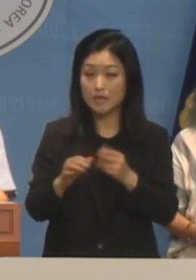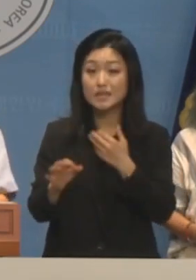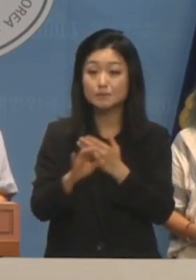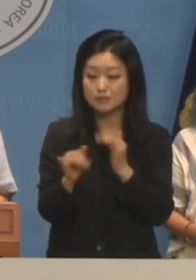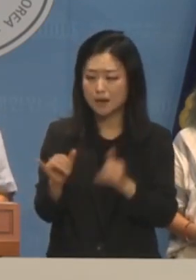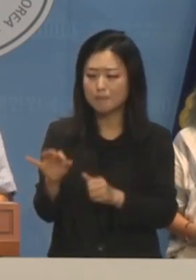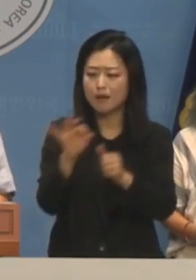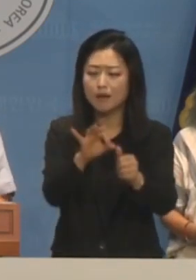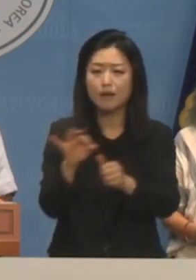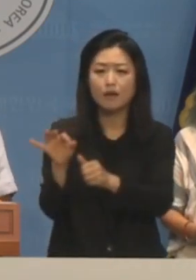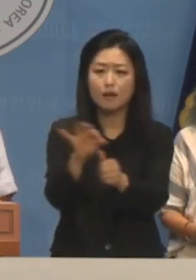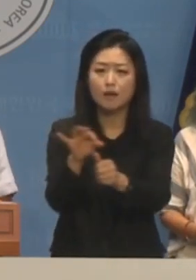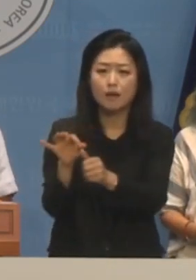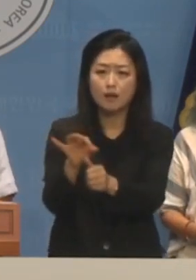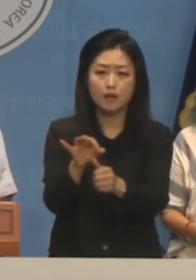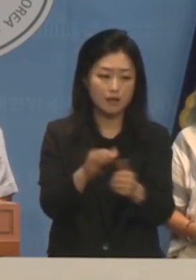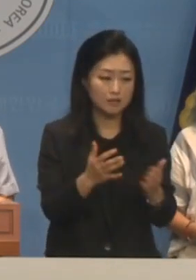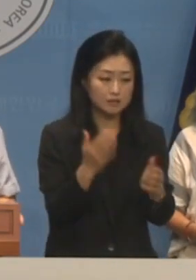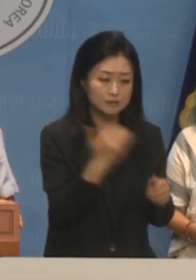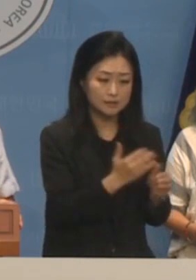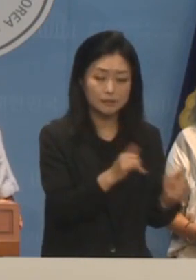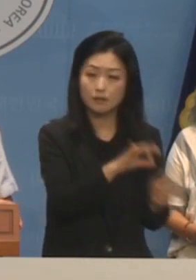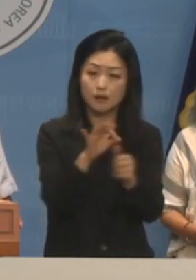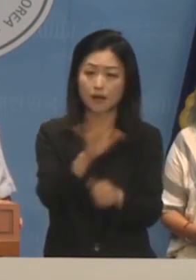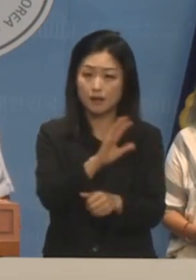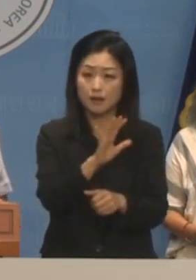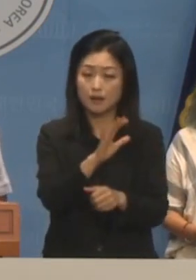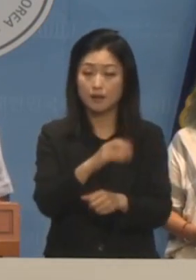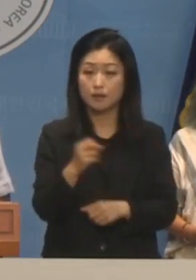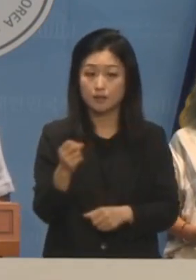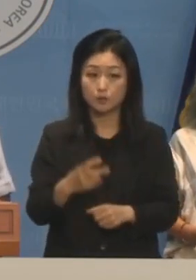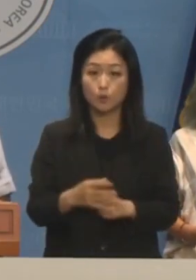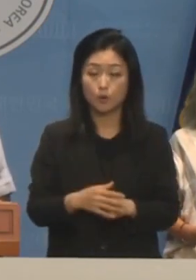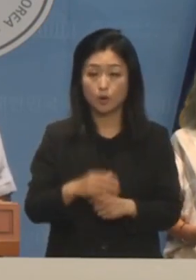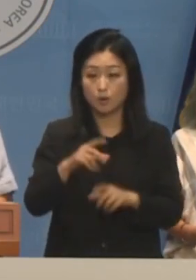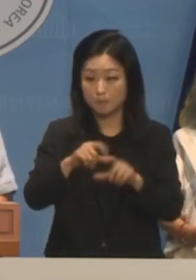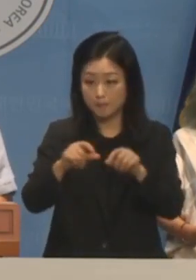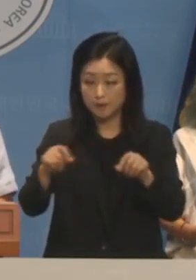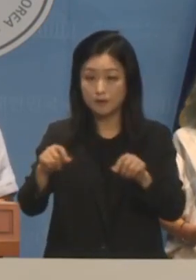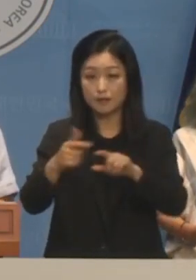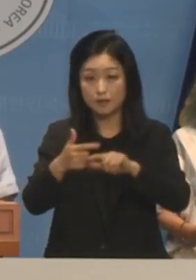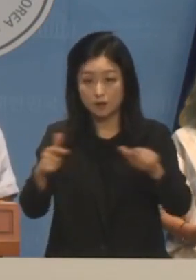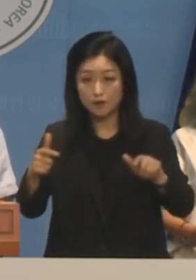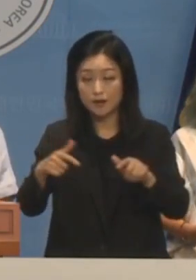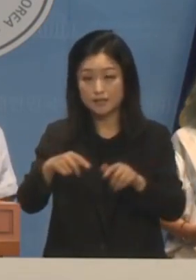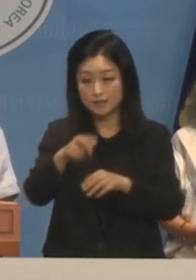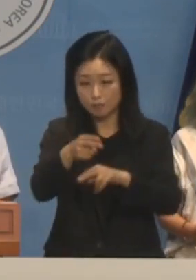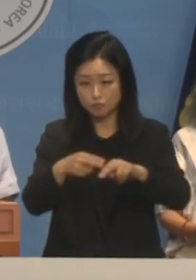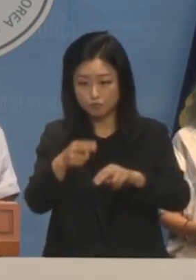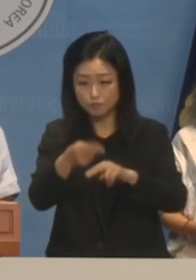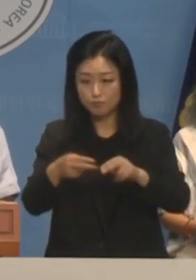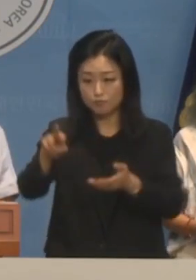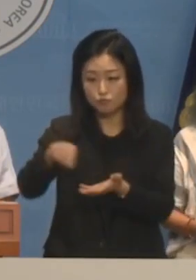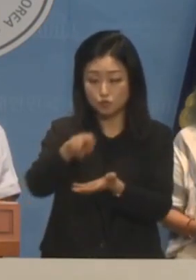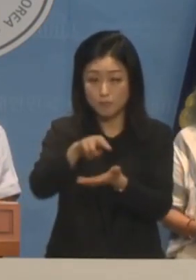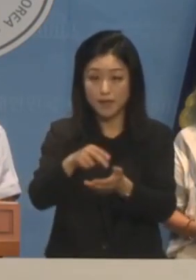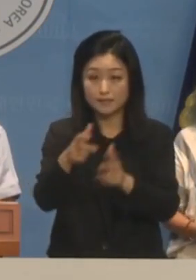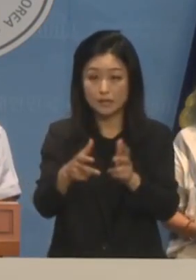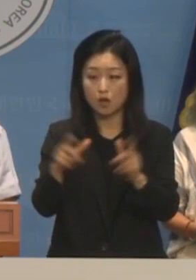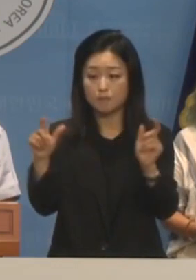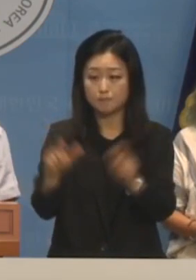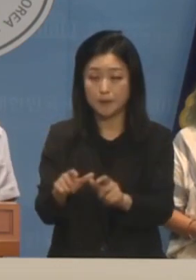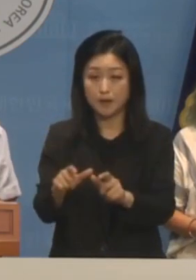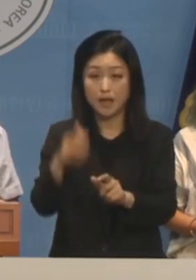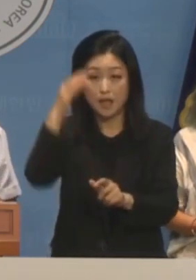있습니다. 그리고 식음료 사업을 사실상 축소해서 한식